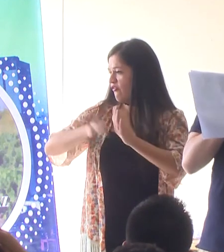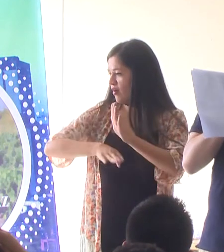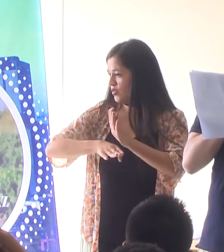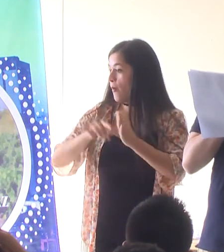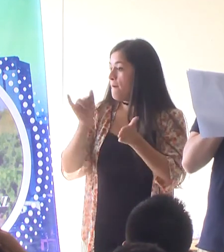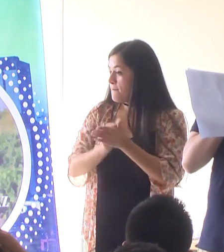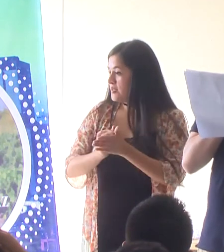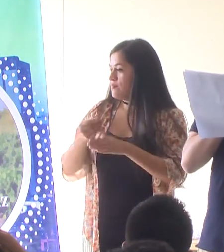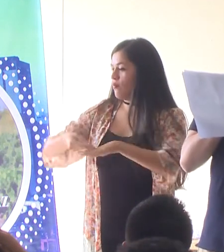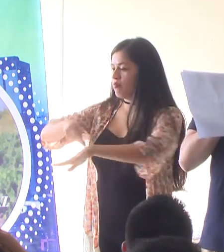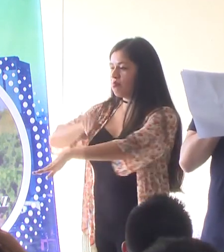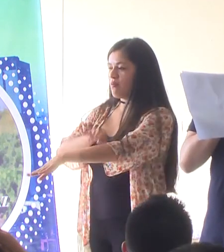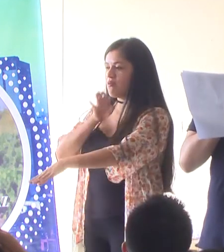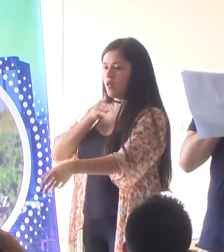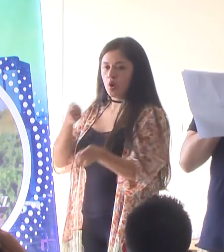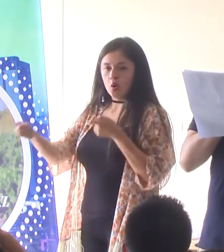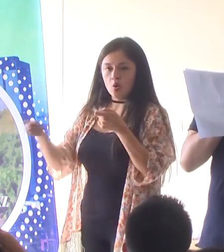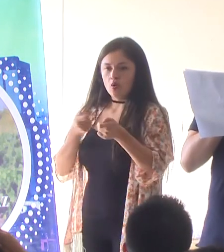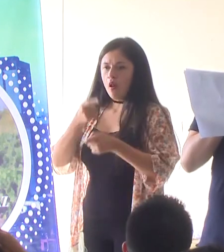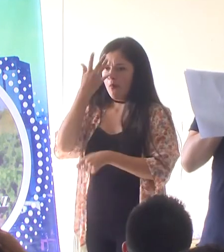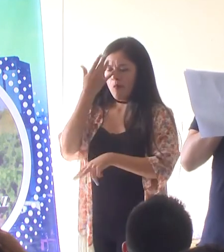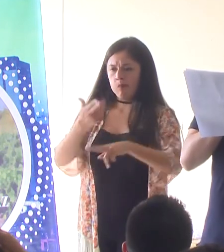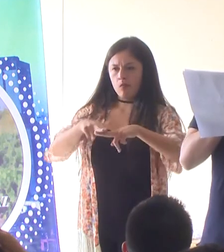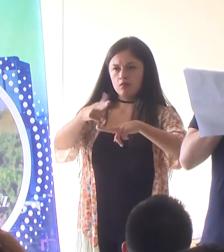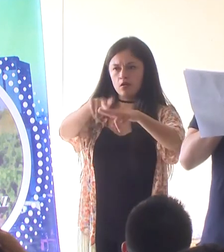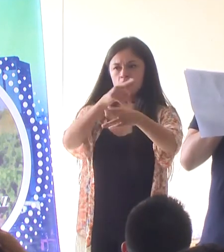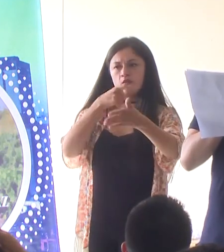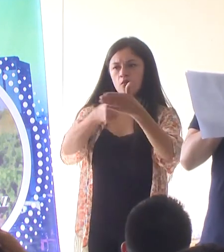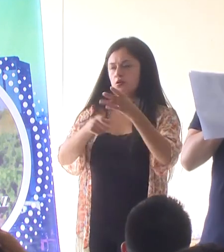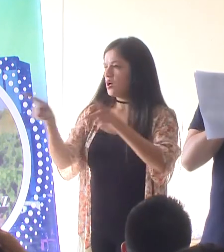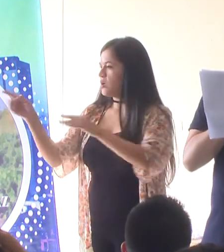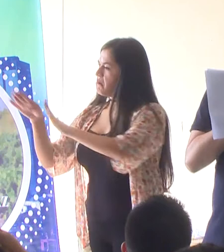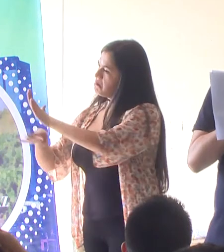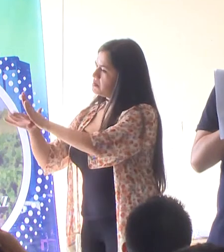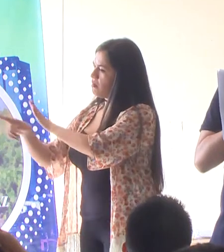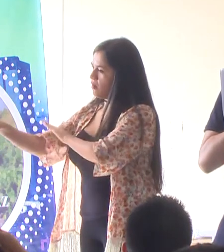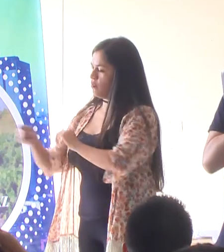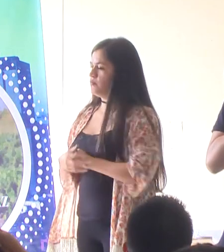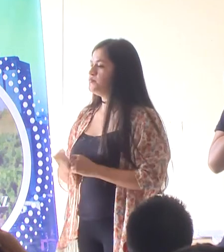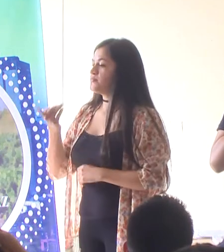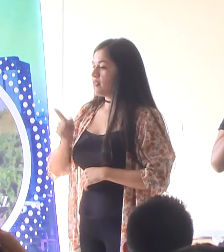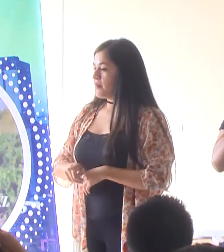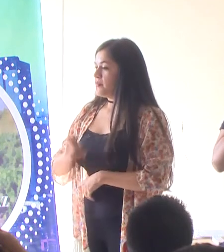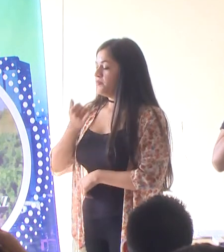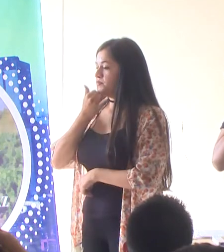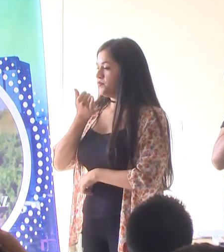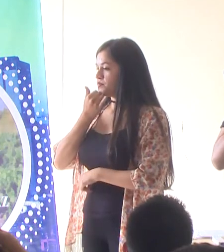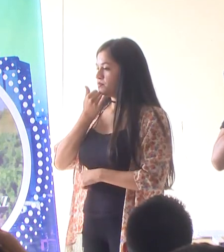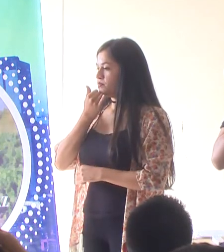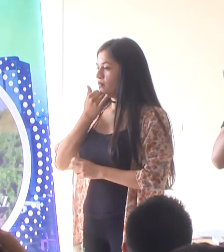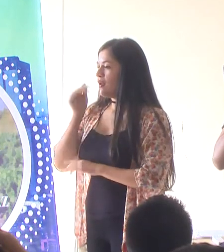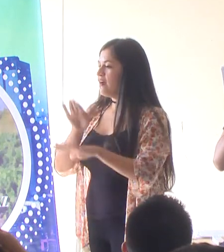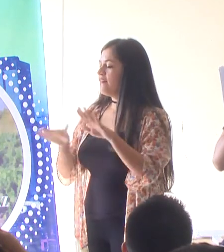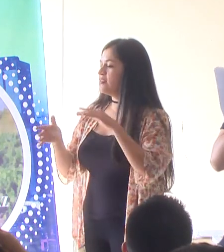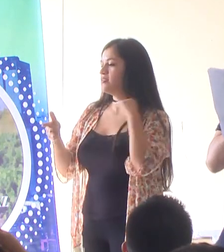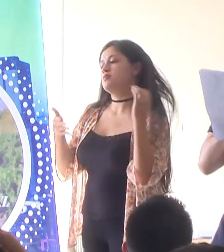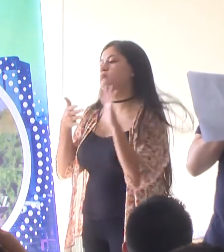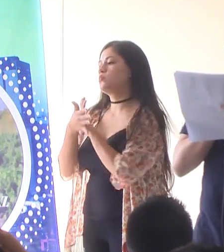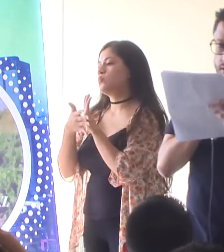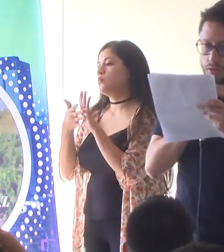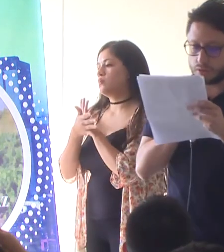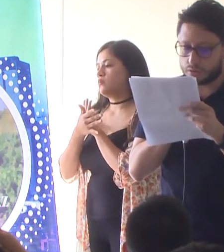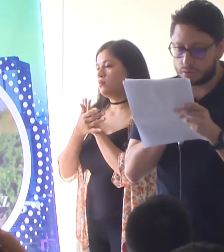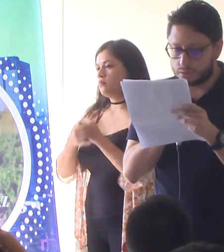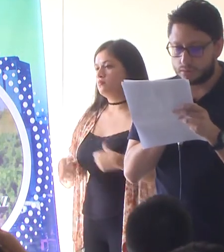administraciones ciudadanas sobre todo cuando cuentan en gran medida con el rasero de los